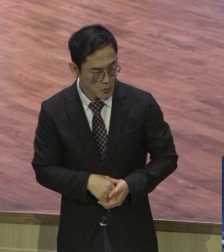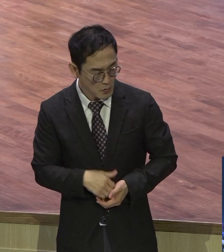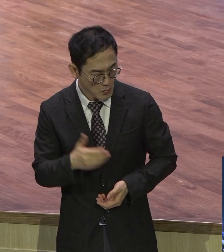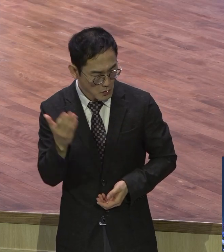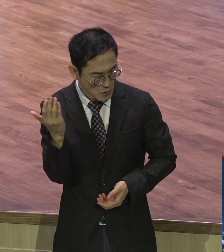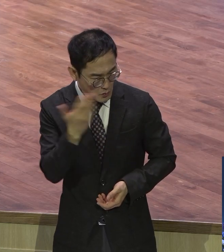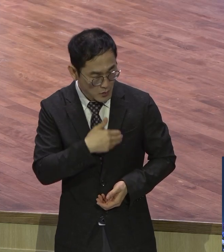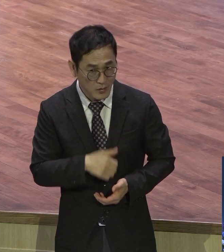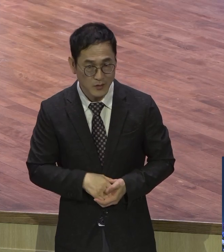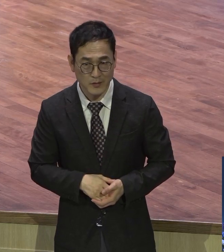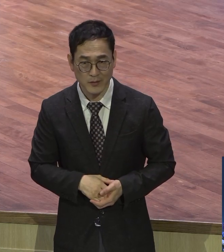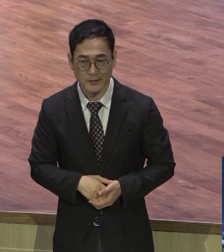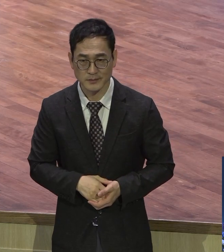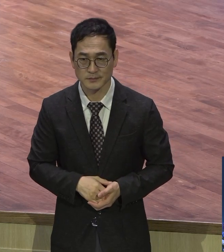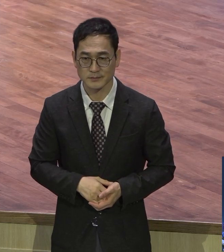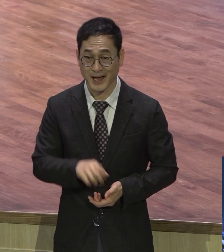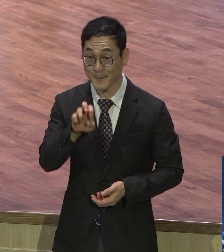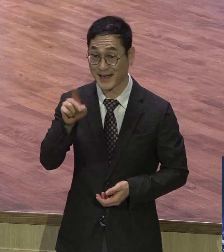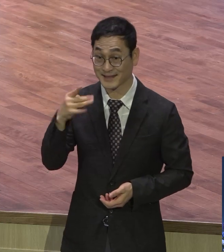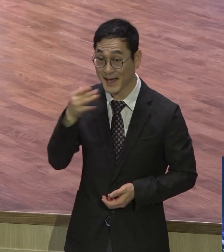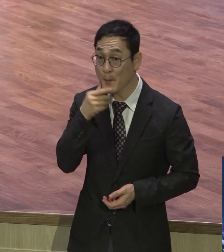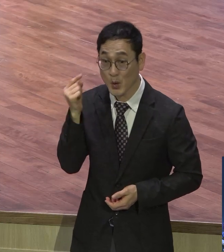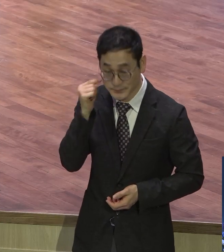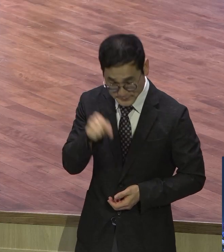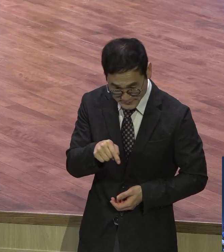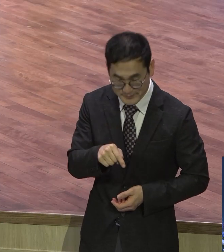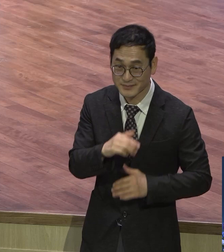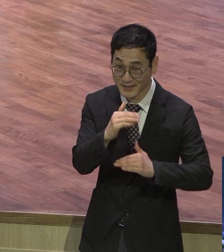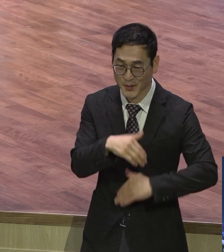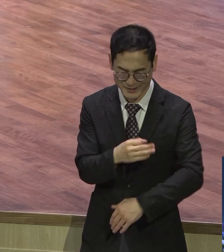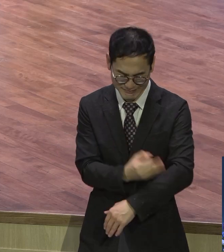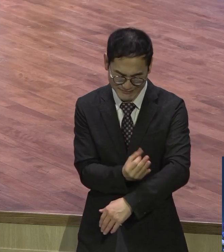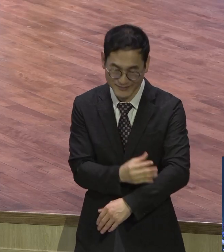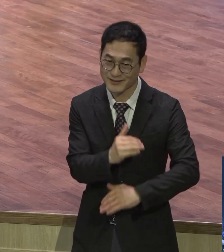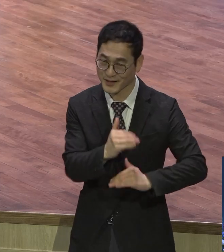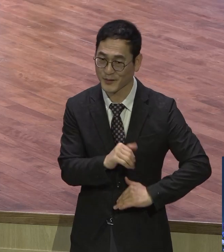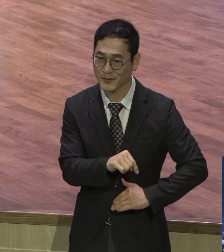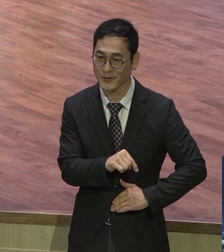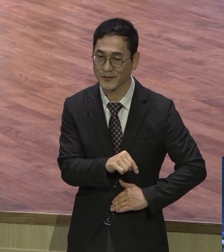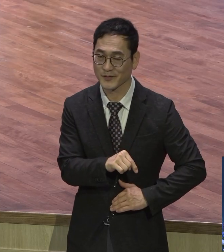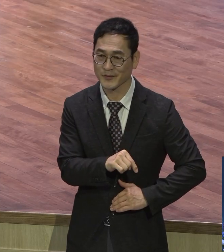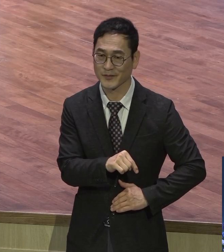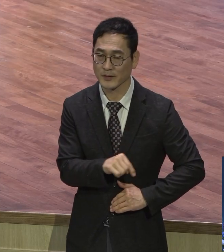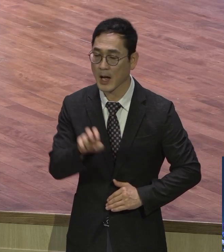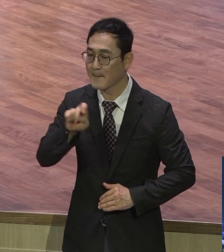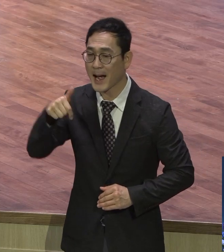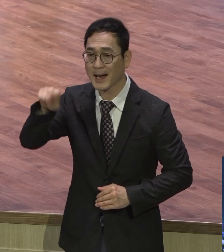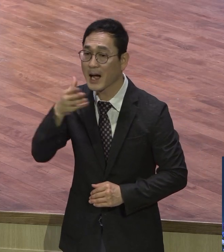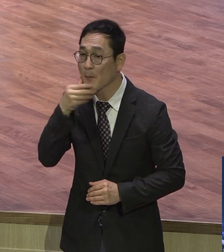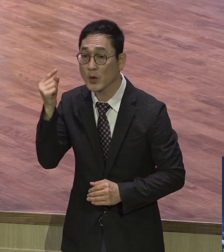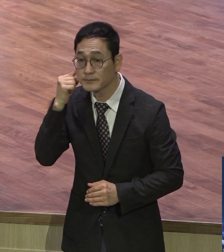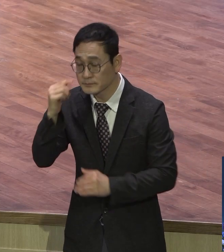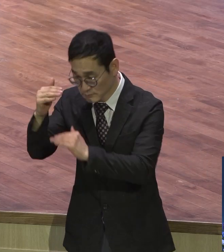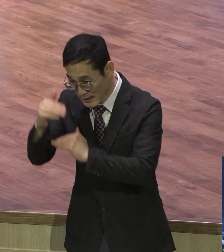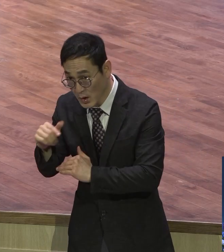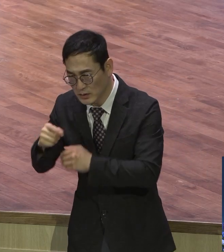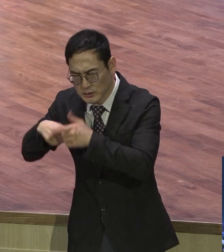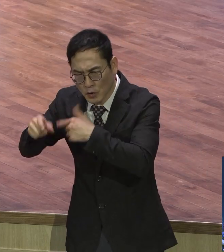마태는 이렇게 간단하게 표현을 했는데 동일한 내용이 적게 담겨져 있는 마가범 5장에 보면